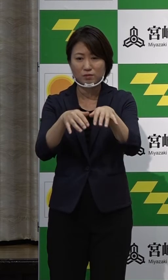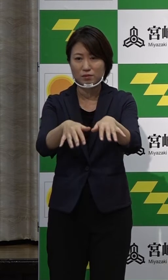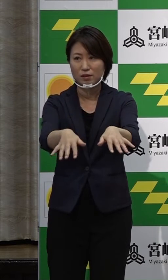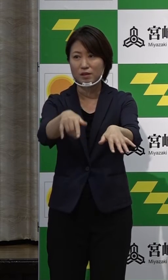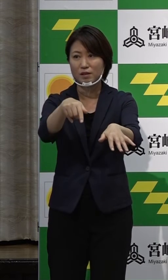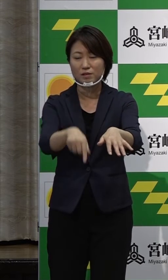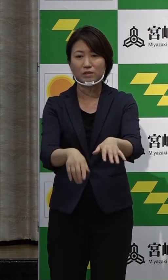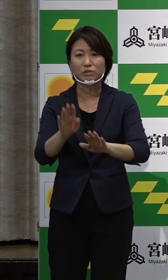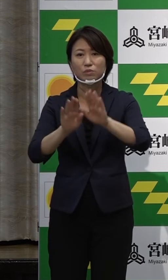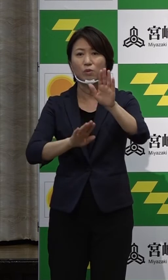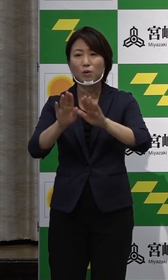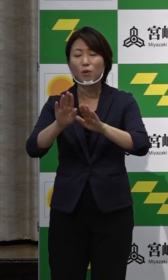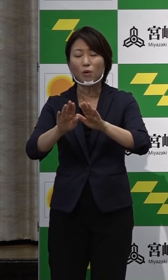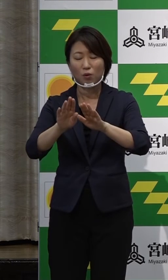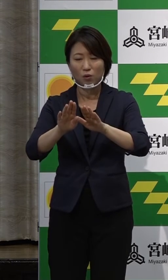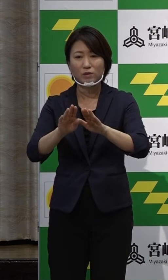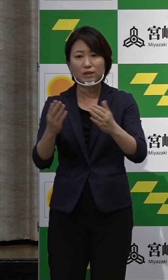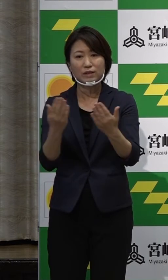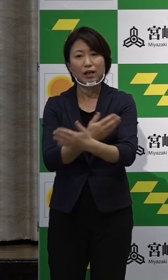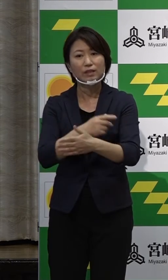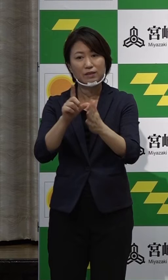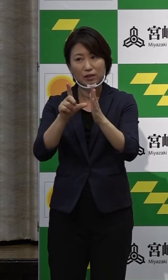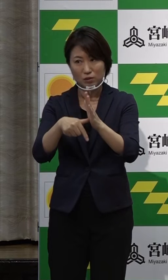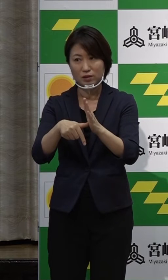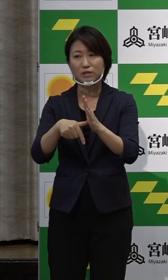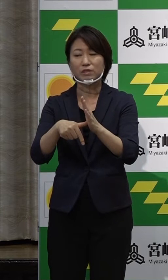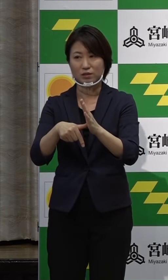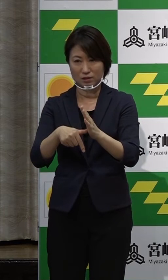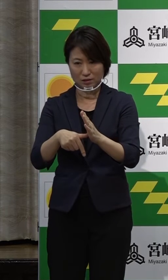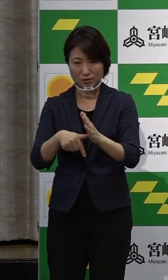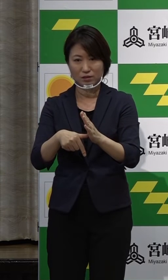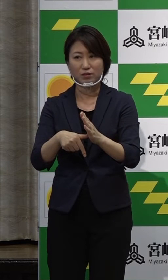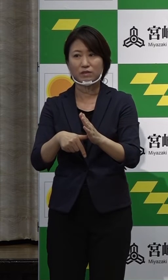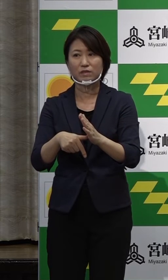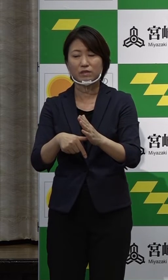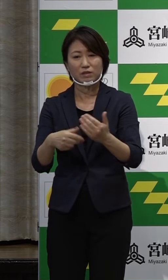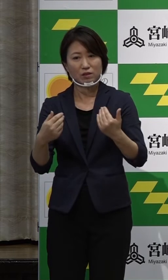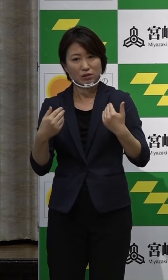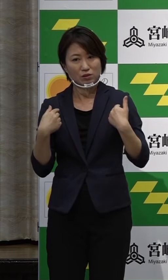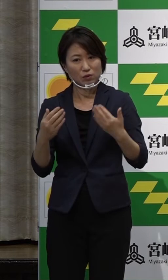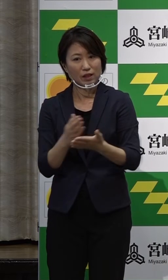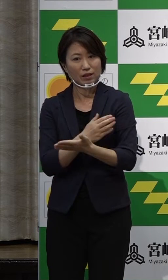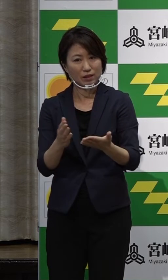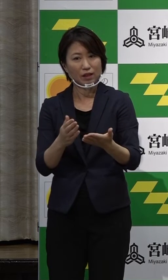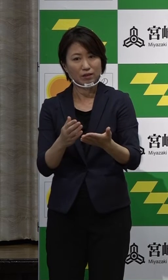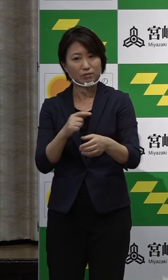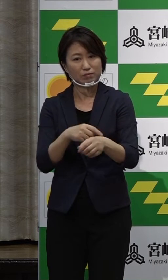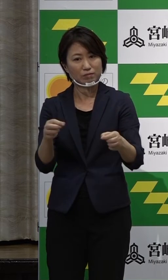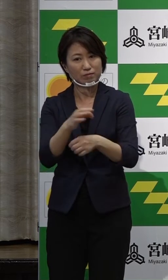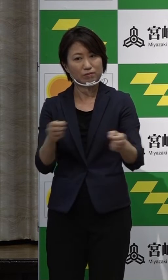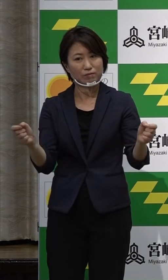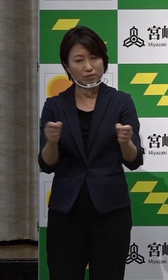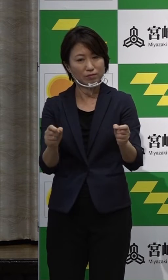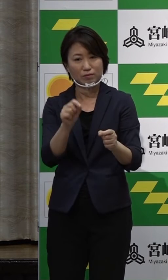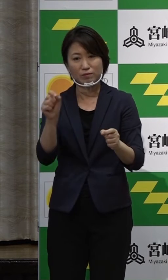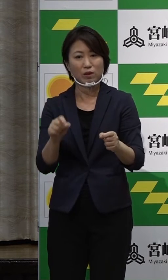ような状況があればですね、そこはそういう判断が必要になるところだと考えております